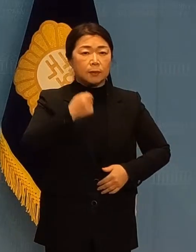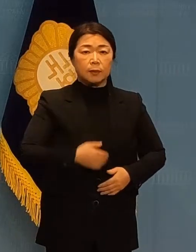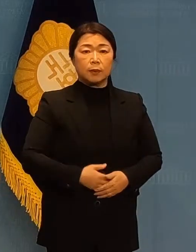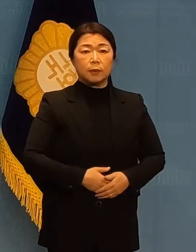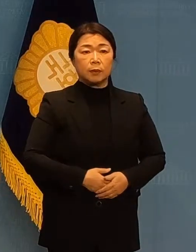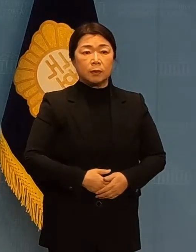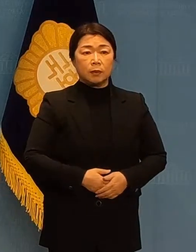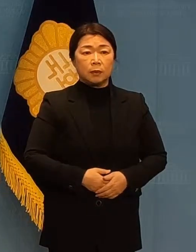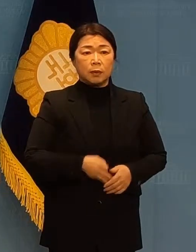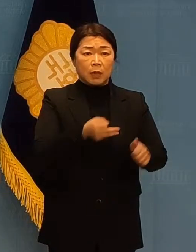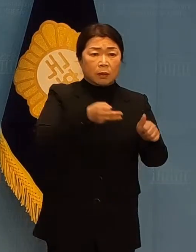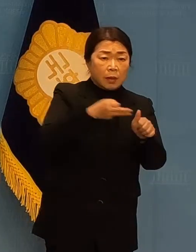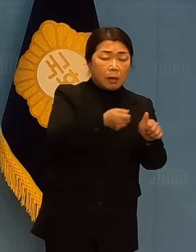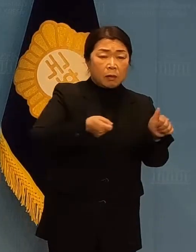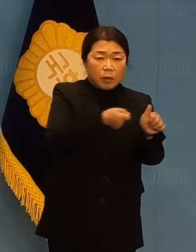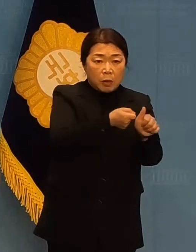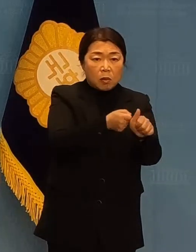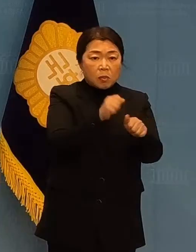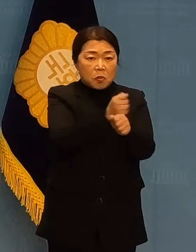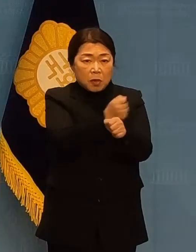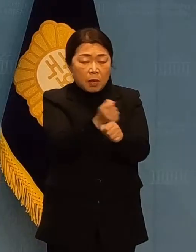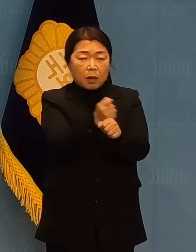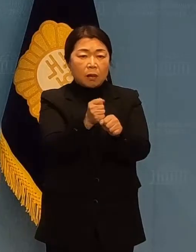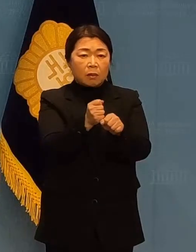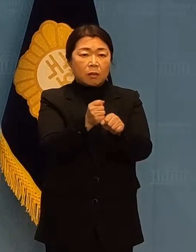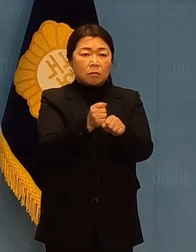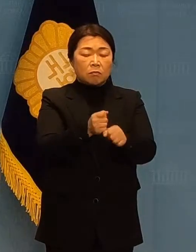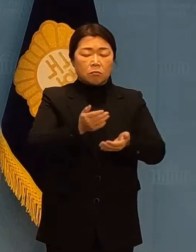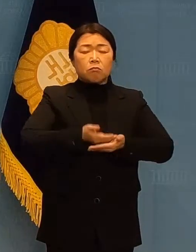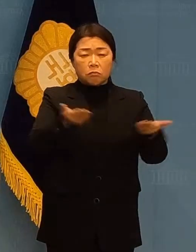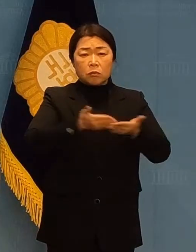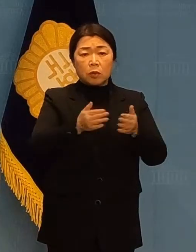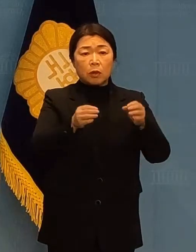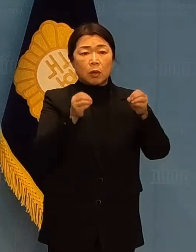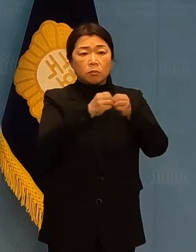메시지까지 번지게 하고 이것이 가당한 일입니까?